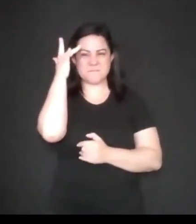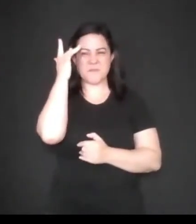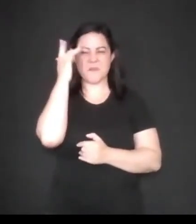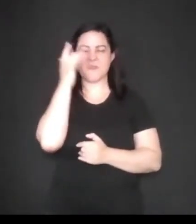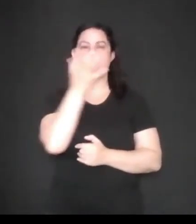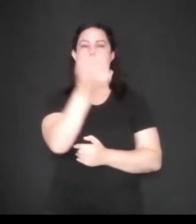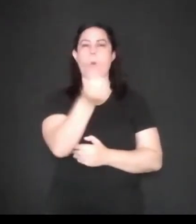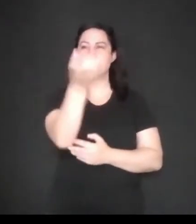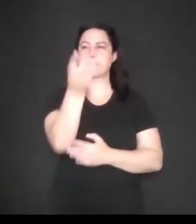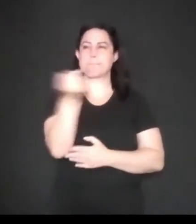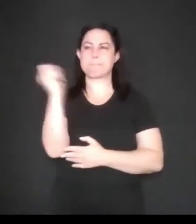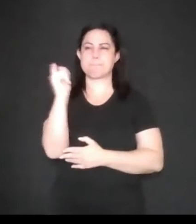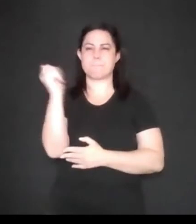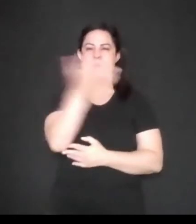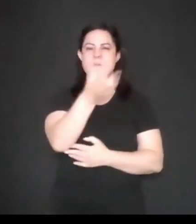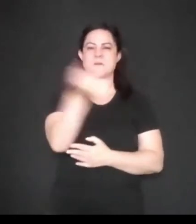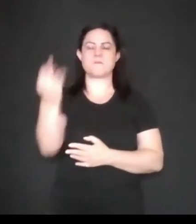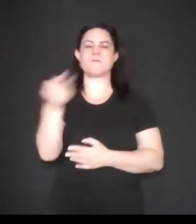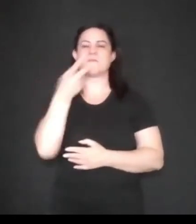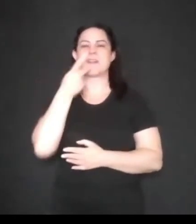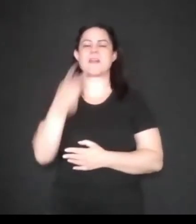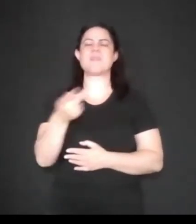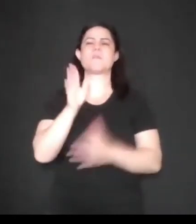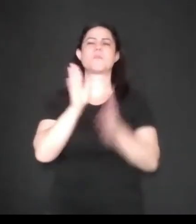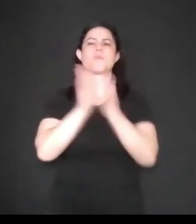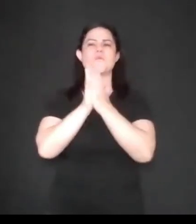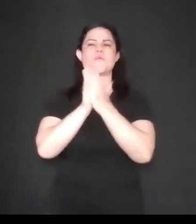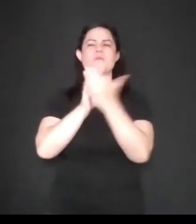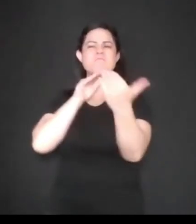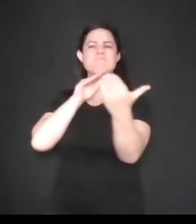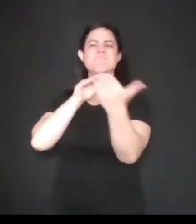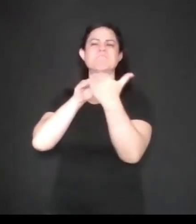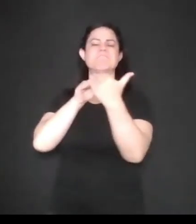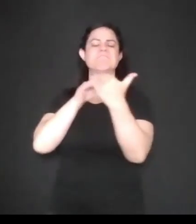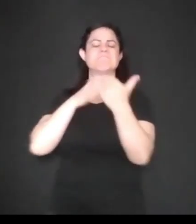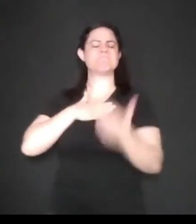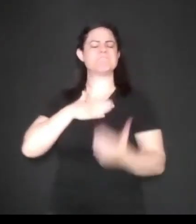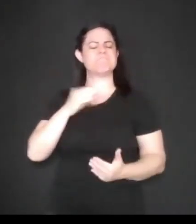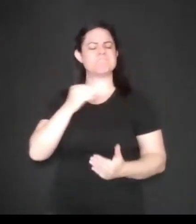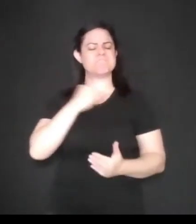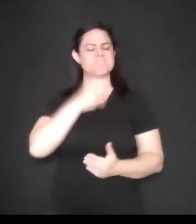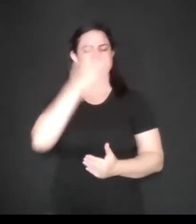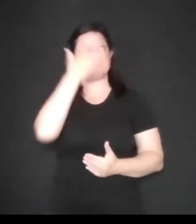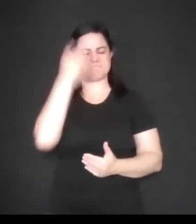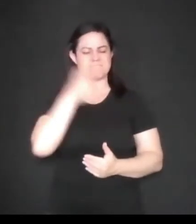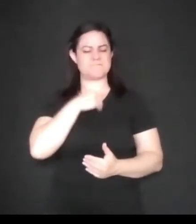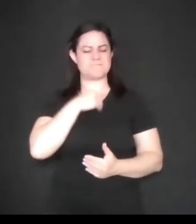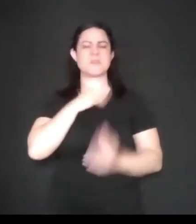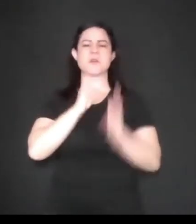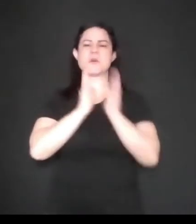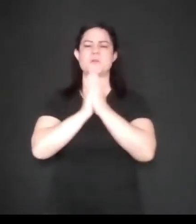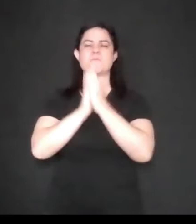ele está no templo: ser propício a mim, pecador. Seja favorável.